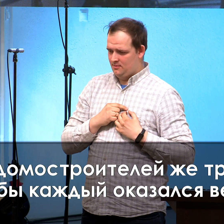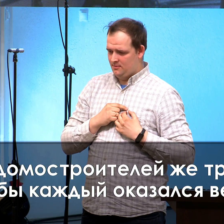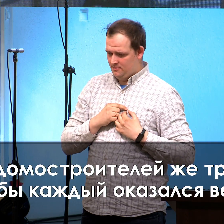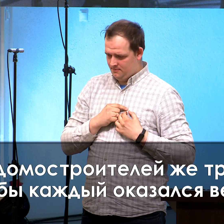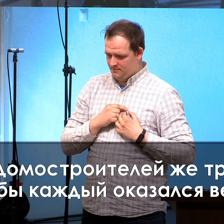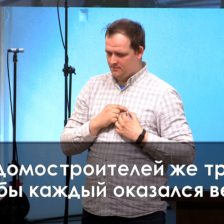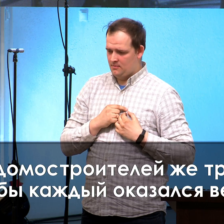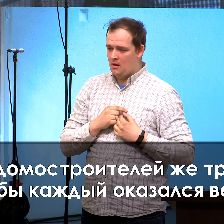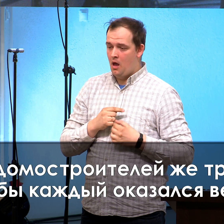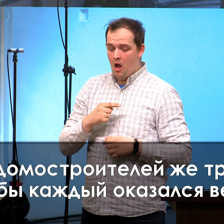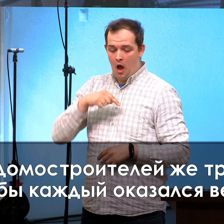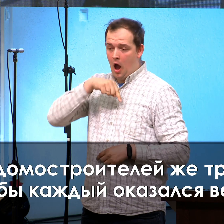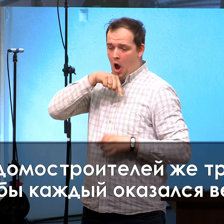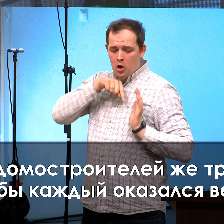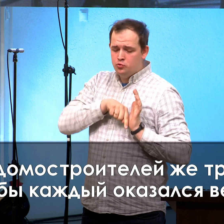хранить верность Богу.